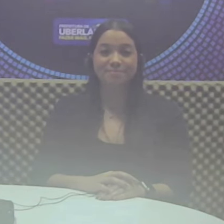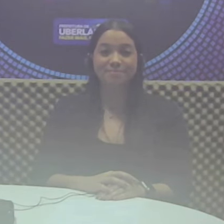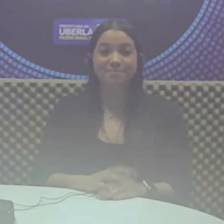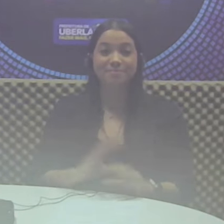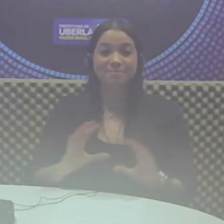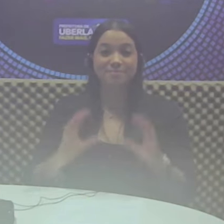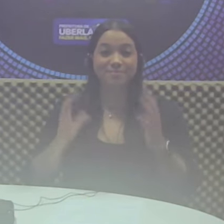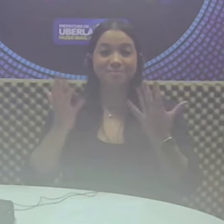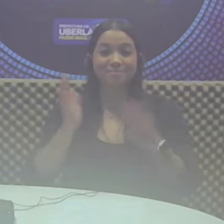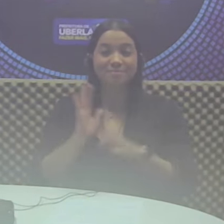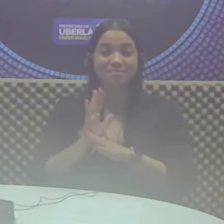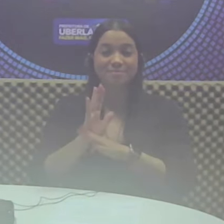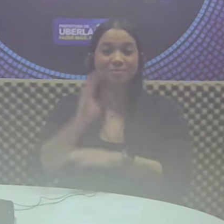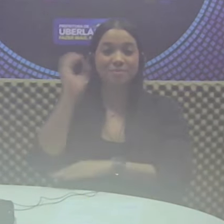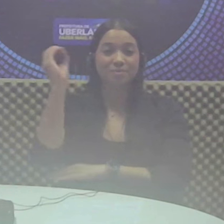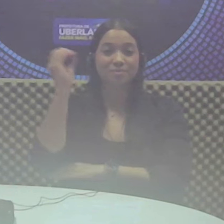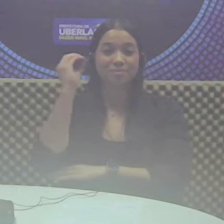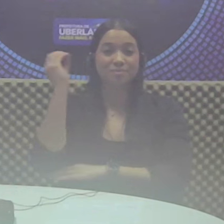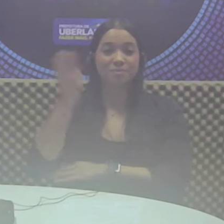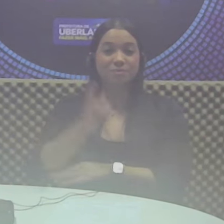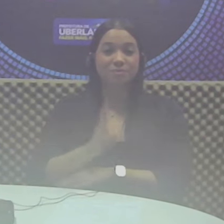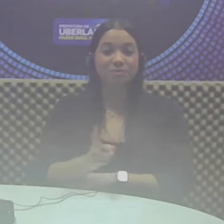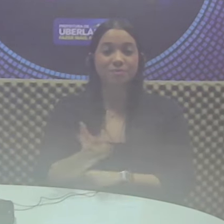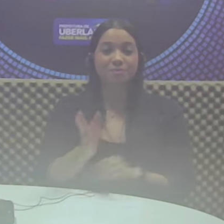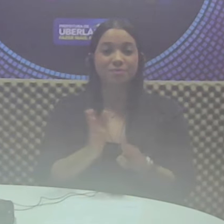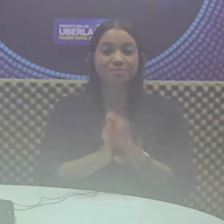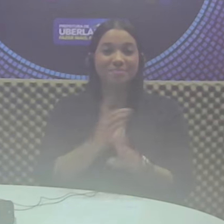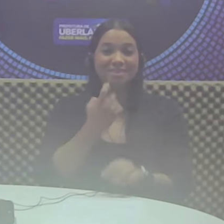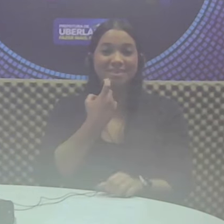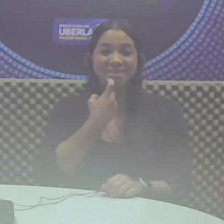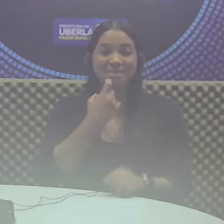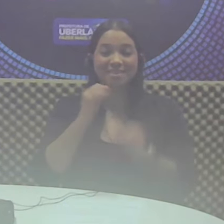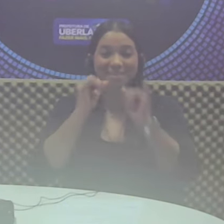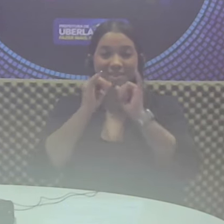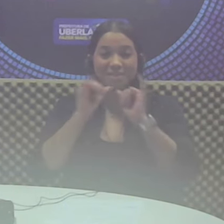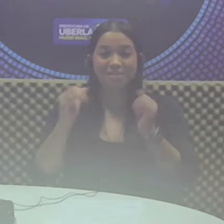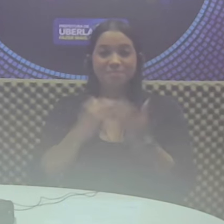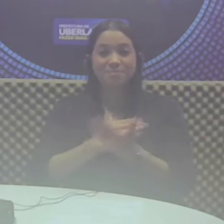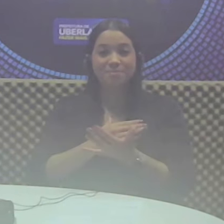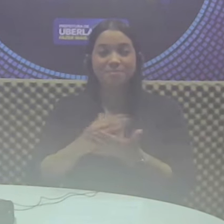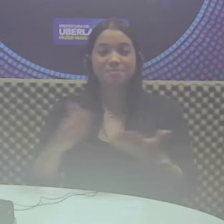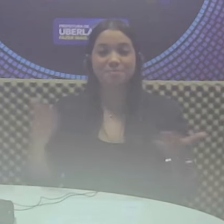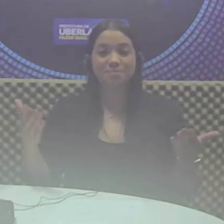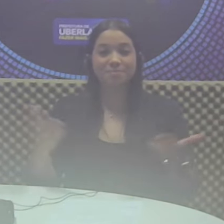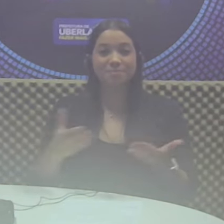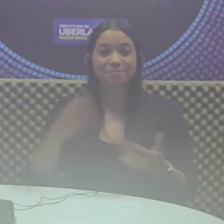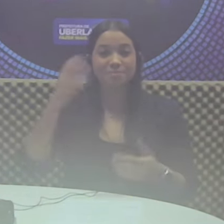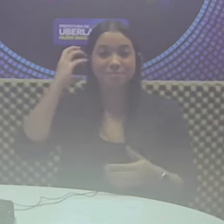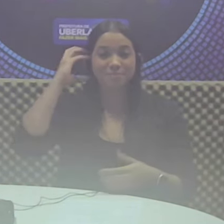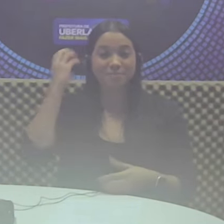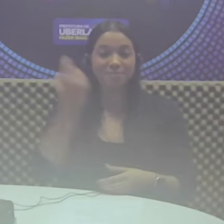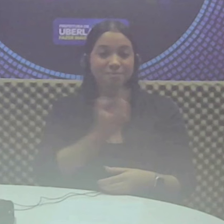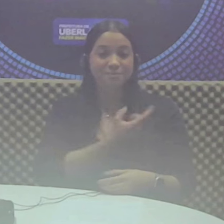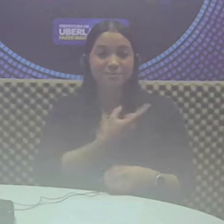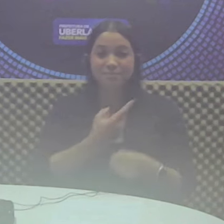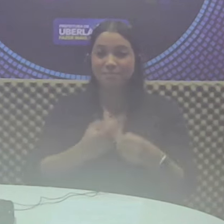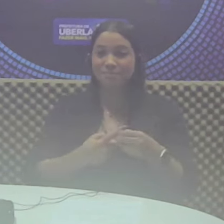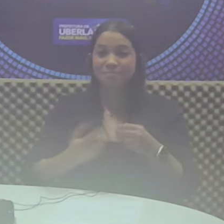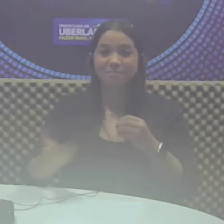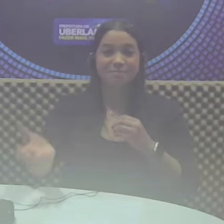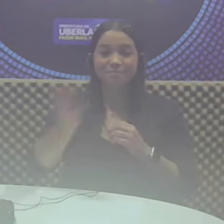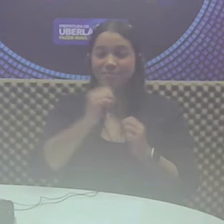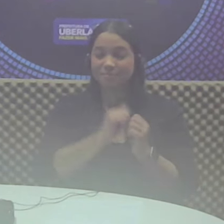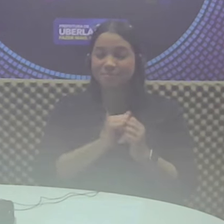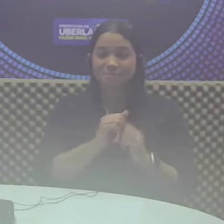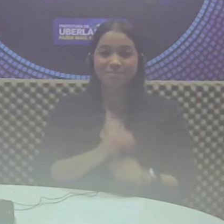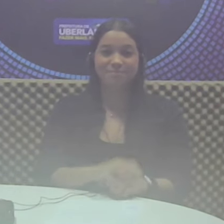Campanha Ajude o Rio Grande do Sul continua até sexta-feira. Essas e outras notícias a partir de agora na Rádio Nossa Cidade. Vem